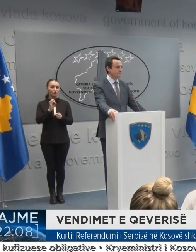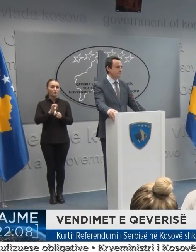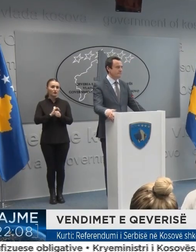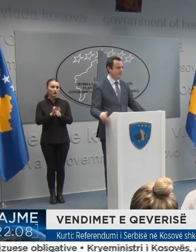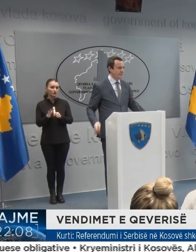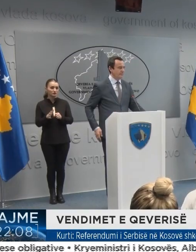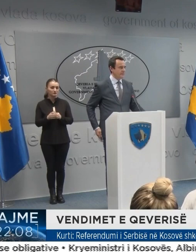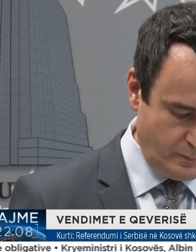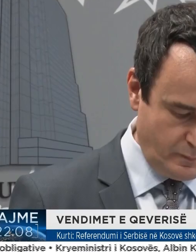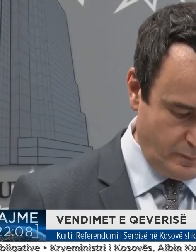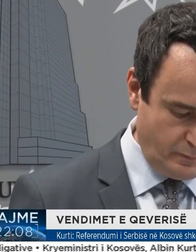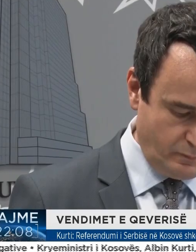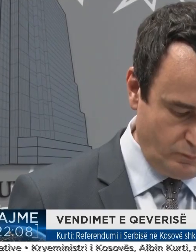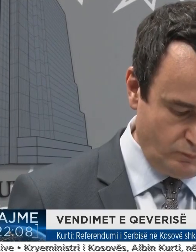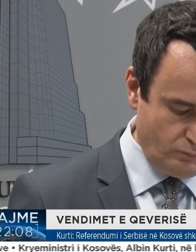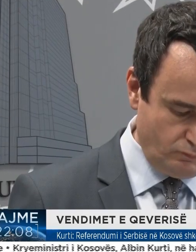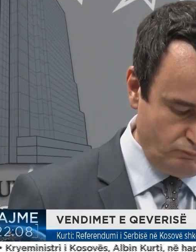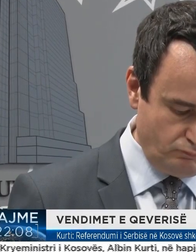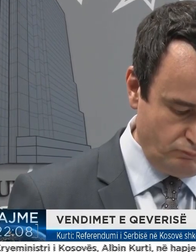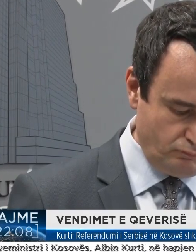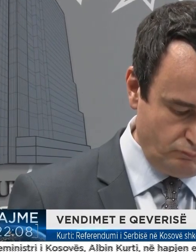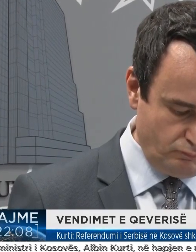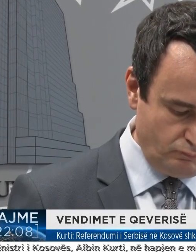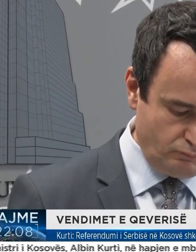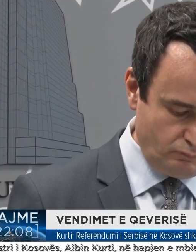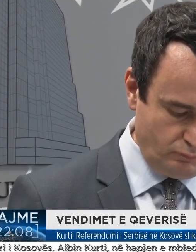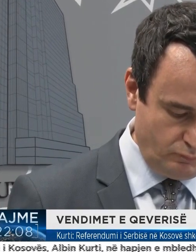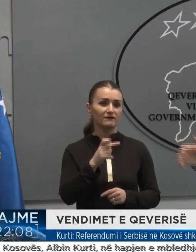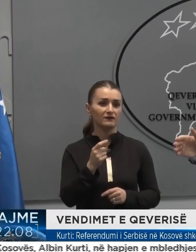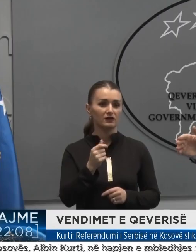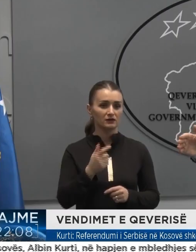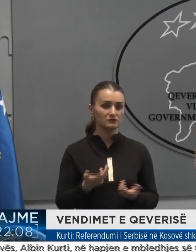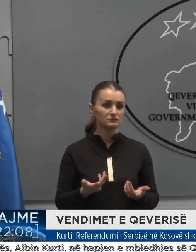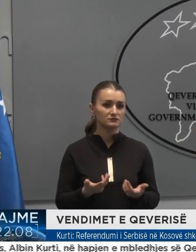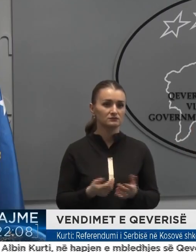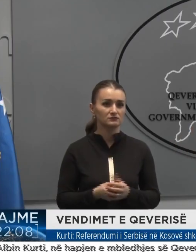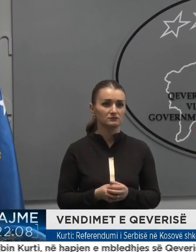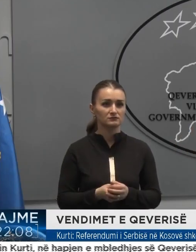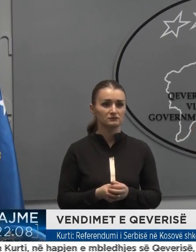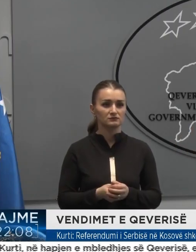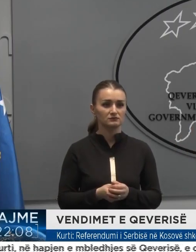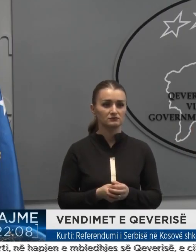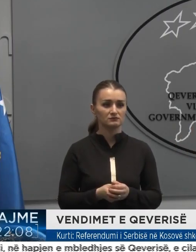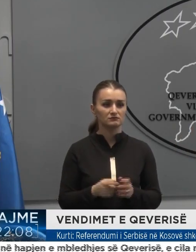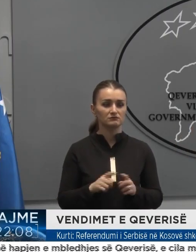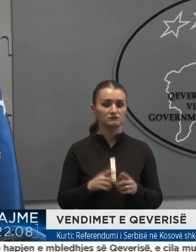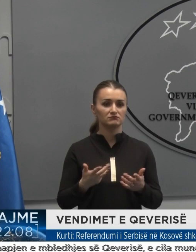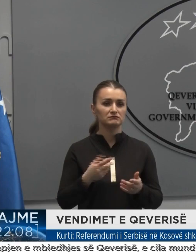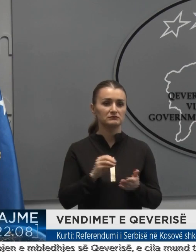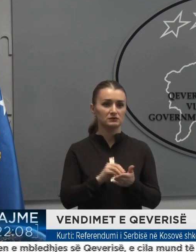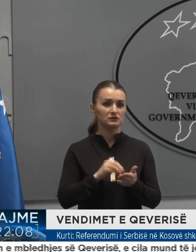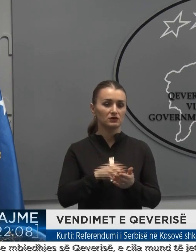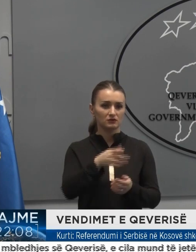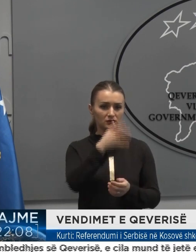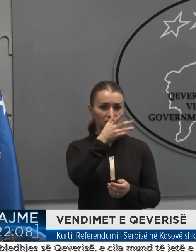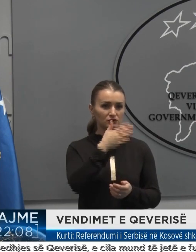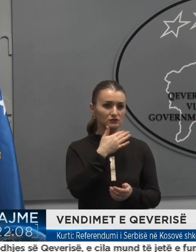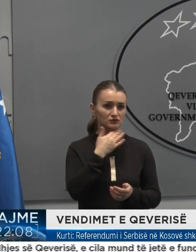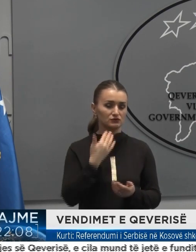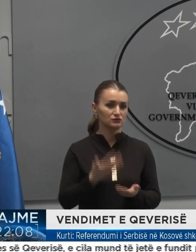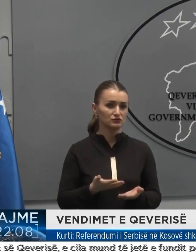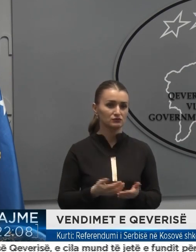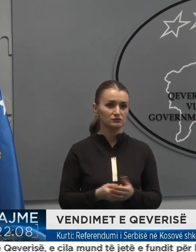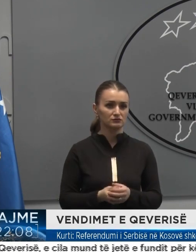edhe për referendumin që Serbia pritet ta mbajë në Kosovë në muajin janar. Datë më të mrapsht për të synuar të